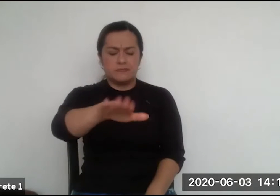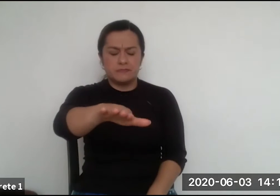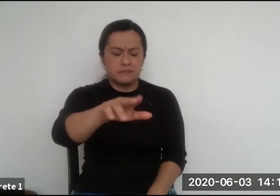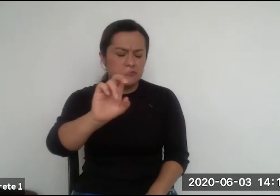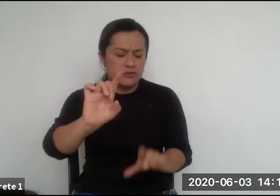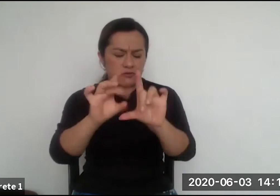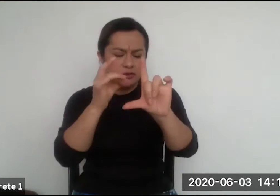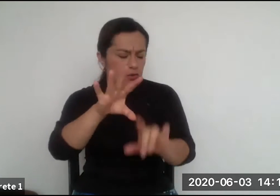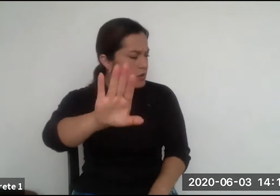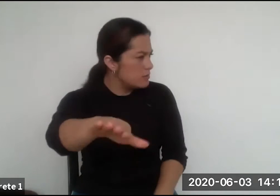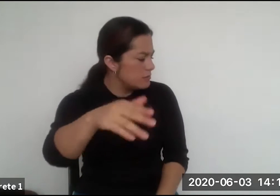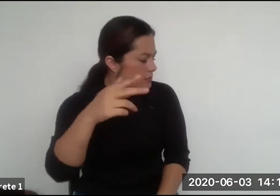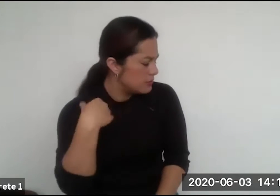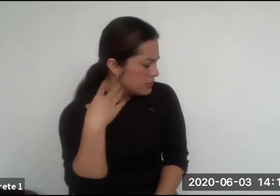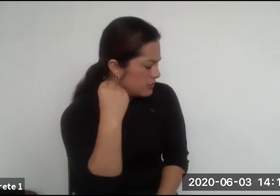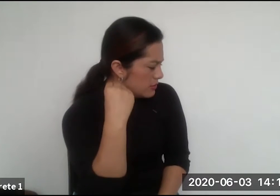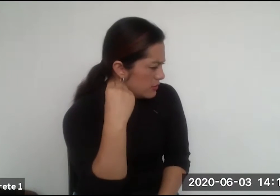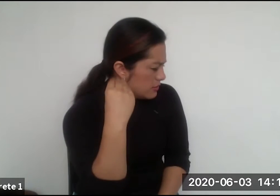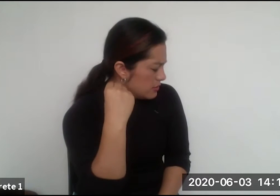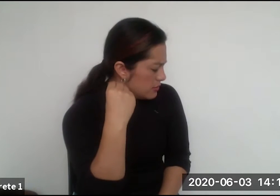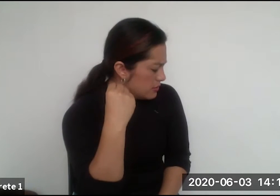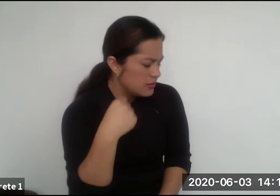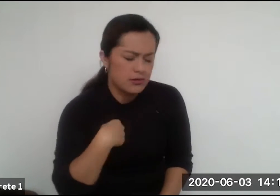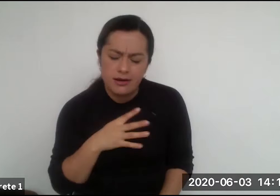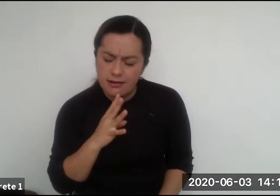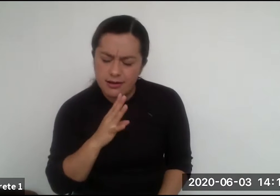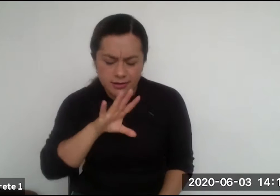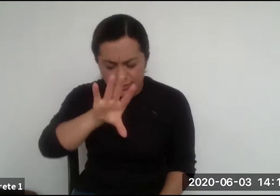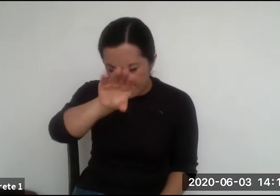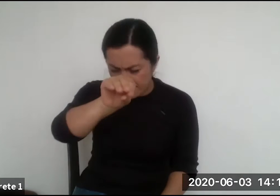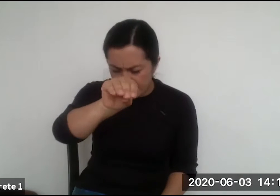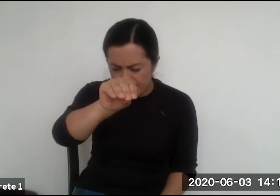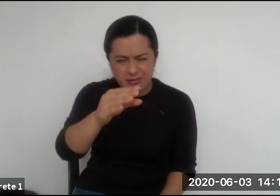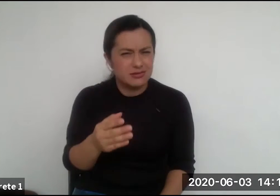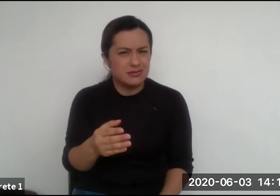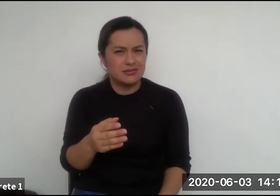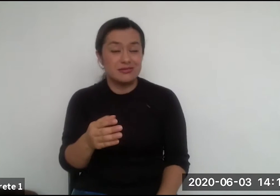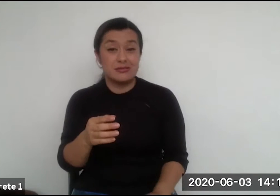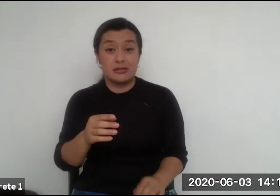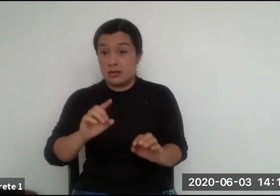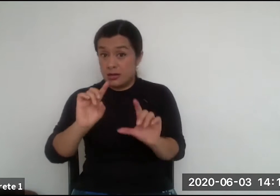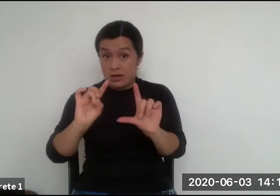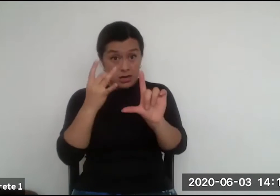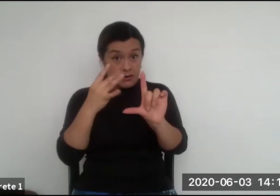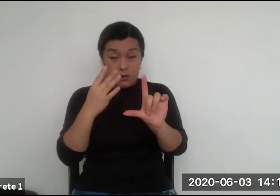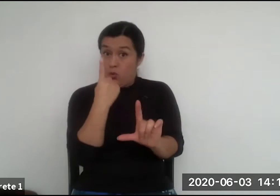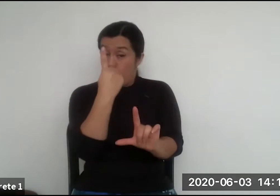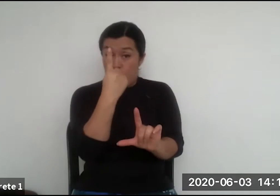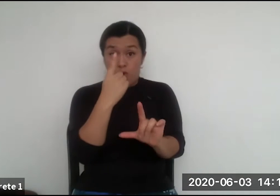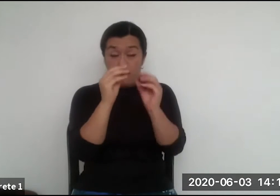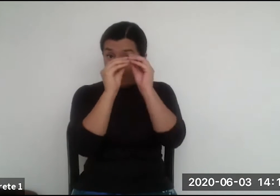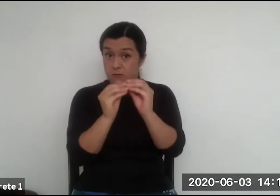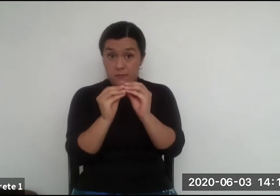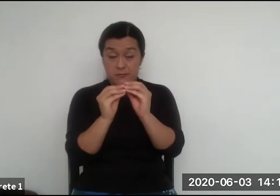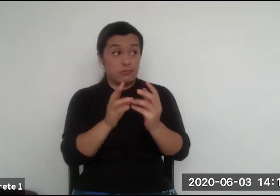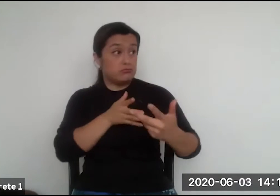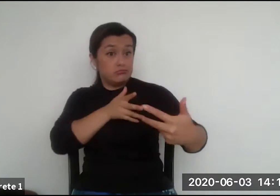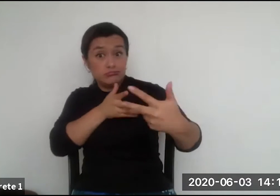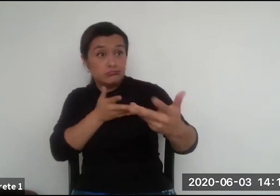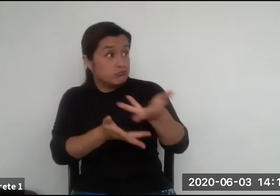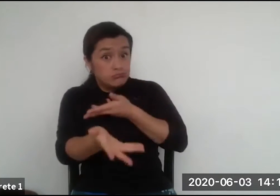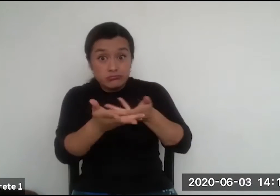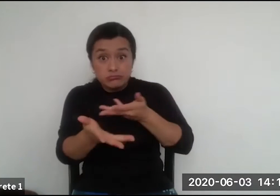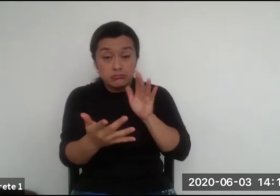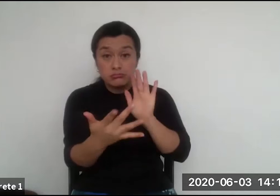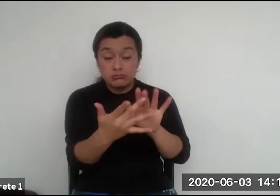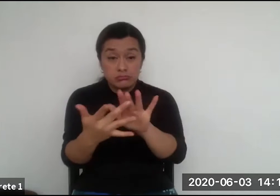un espacio, una herramienta, si bien que no se debe devolver la única herramienta, al menos en este contexto